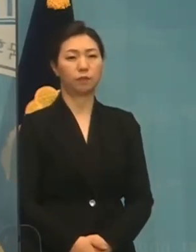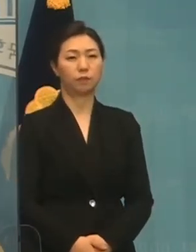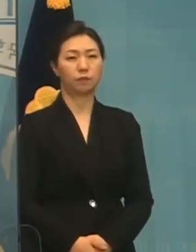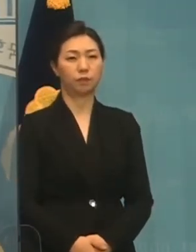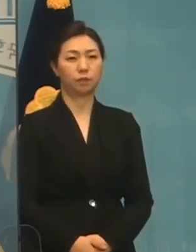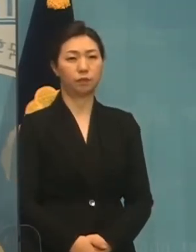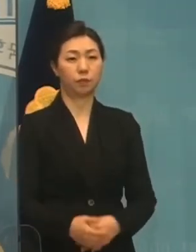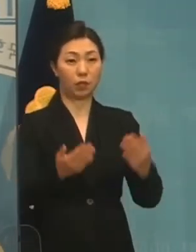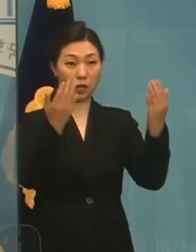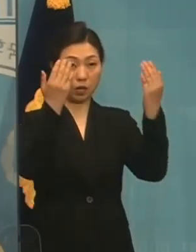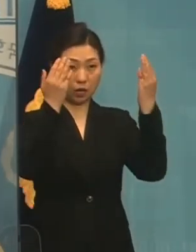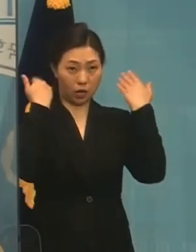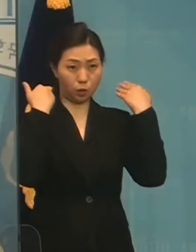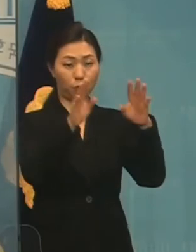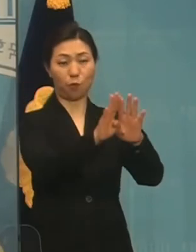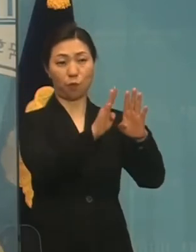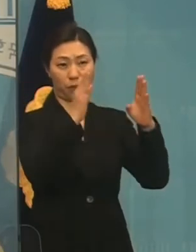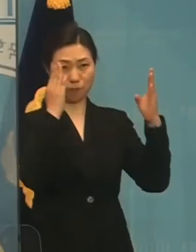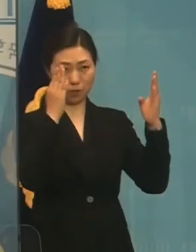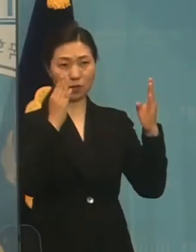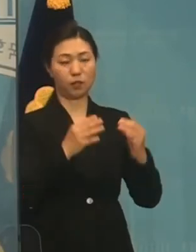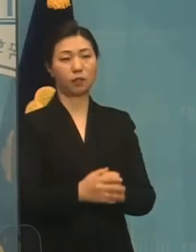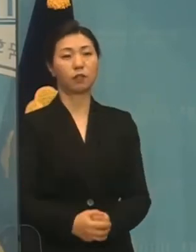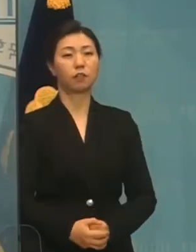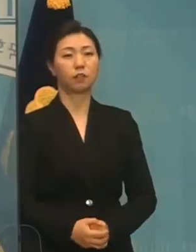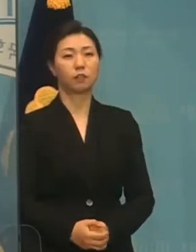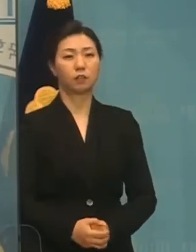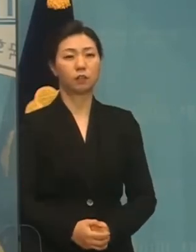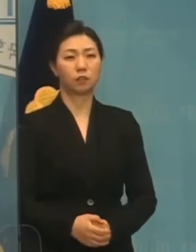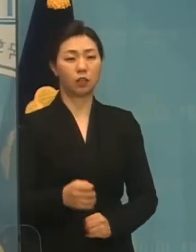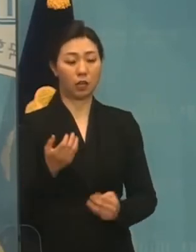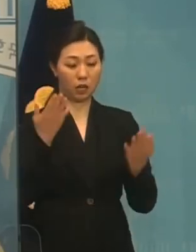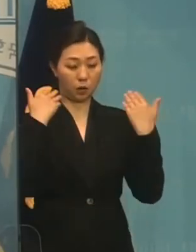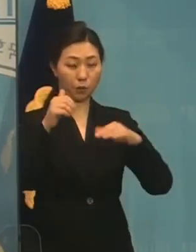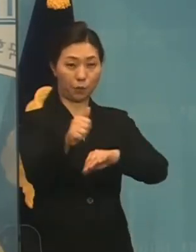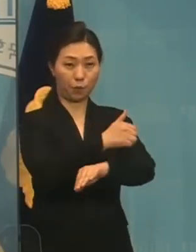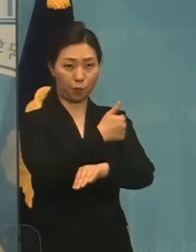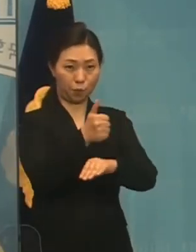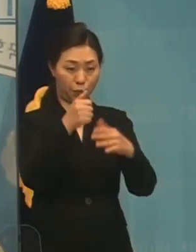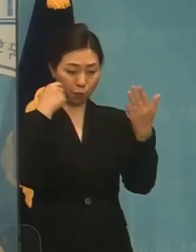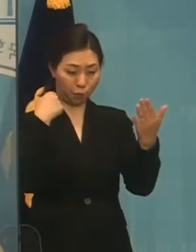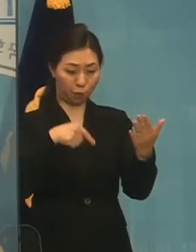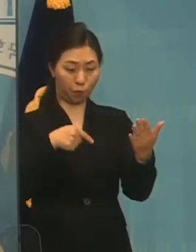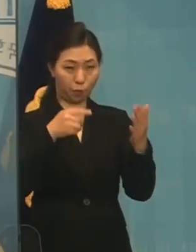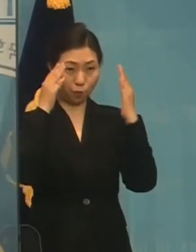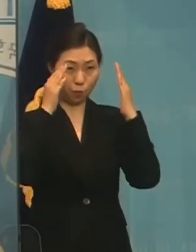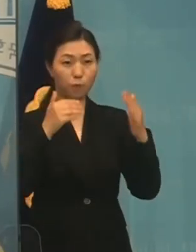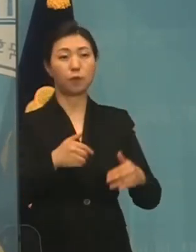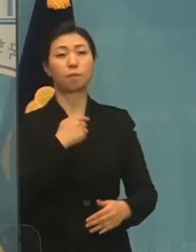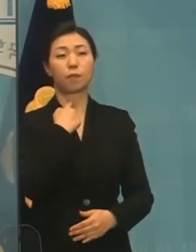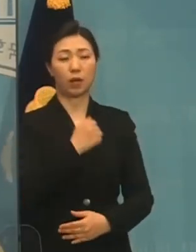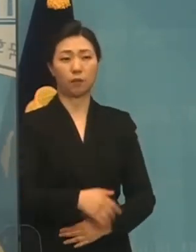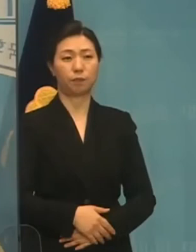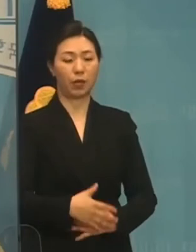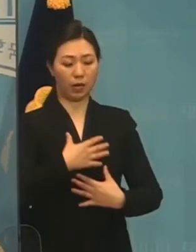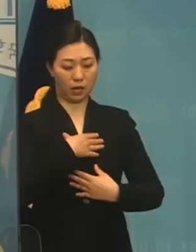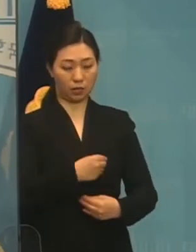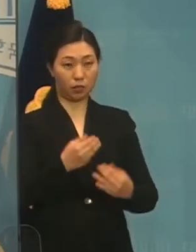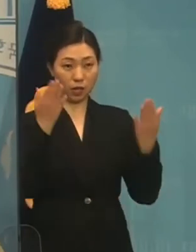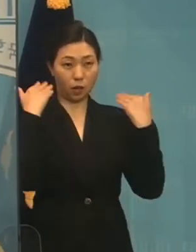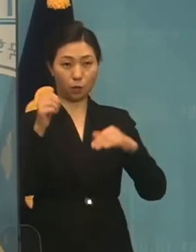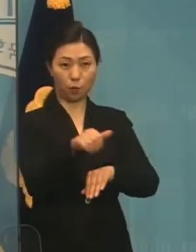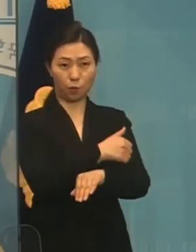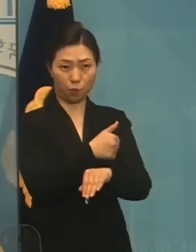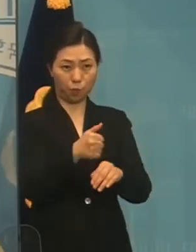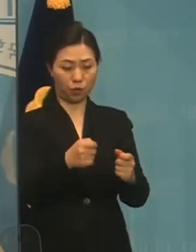다음 주부터 각급 학교가 개학을 맞게 되고 등교 수업을 하게 됩니다. 안전한 등교 수업의